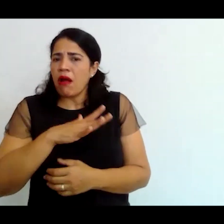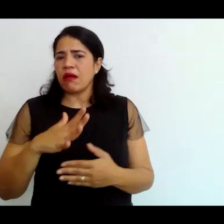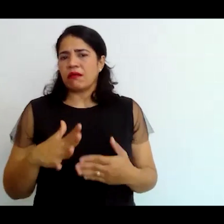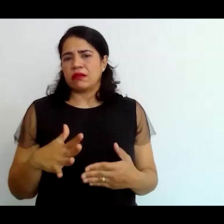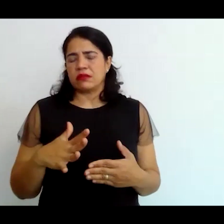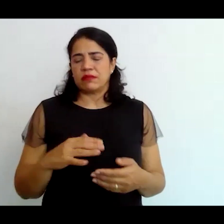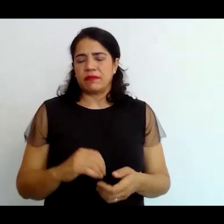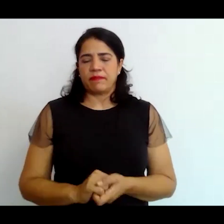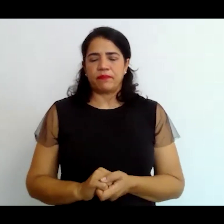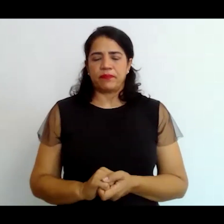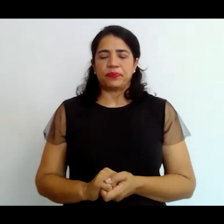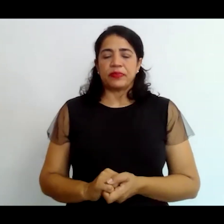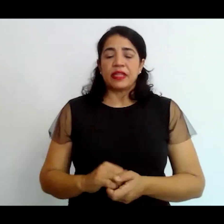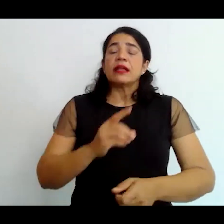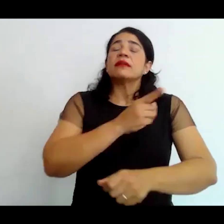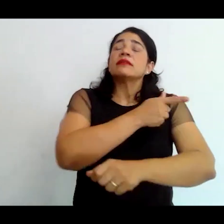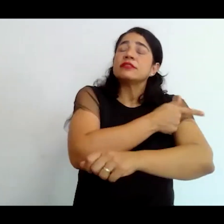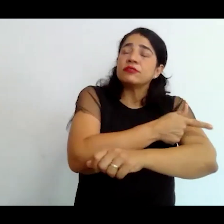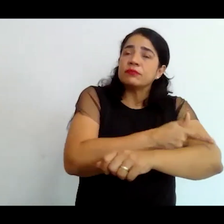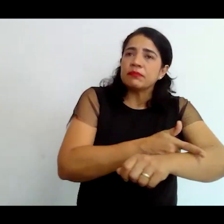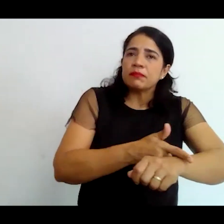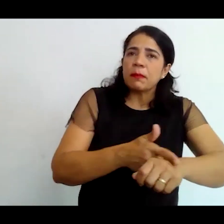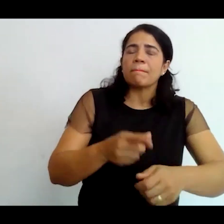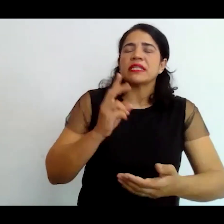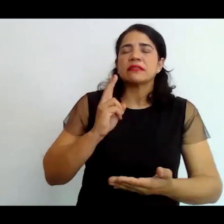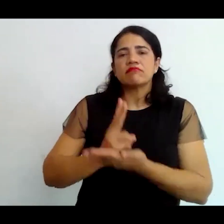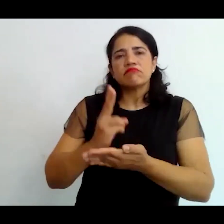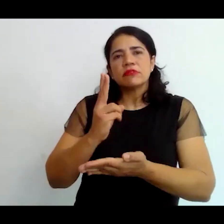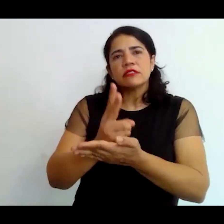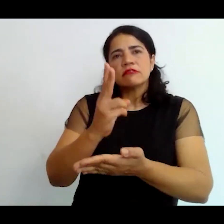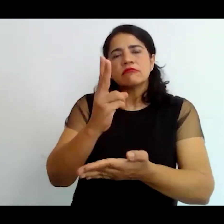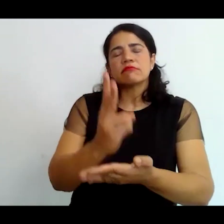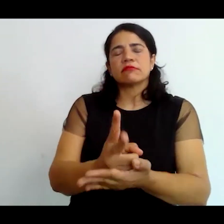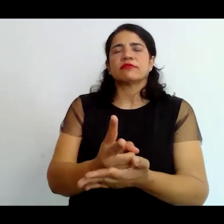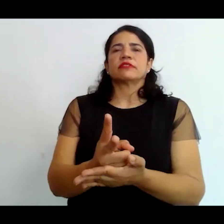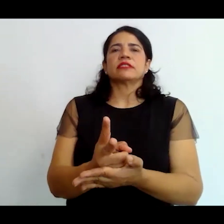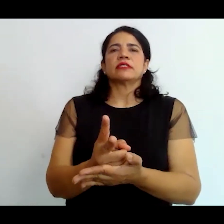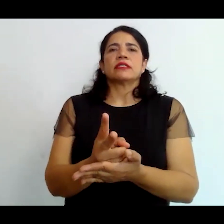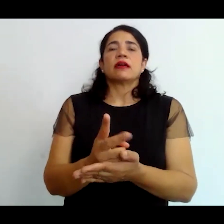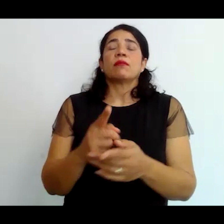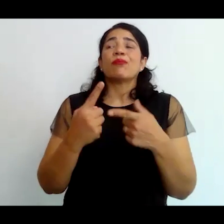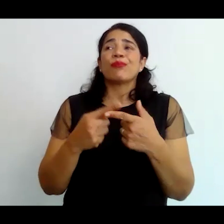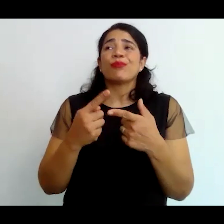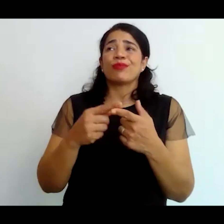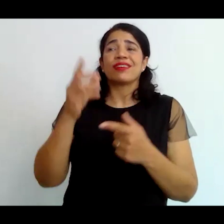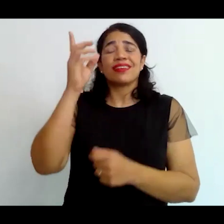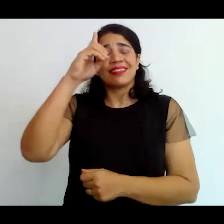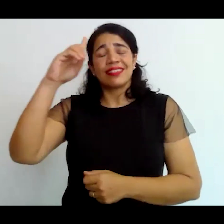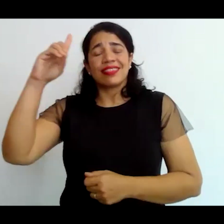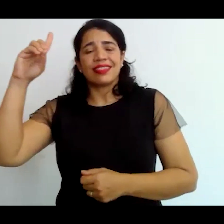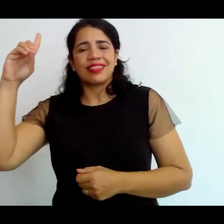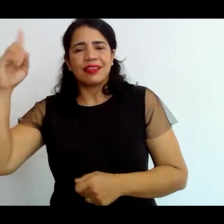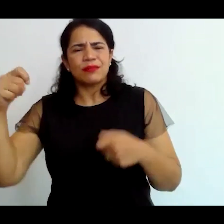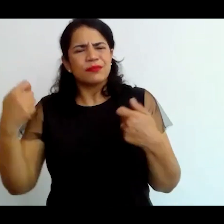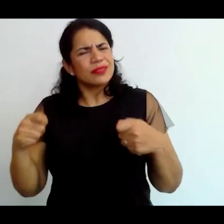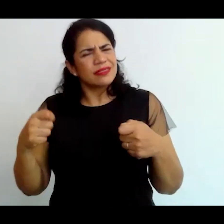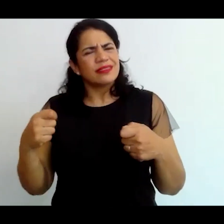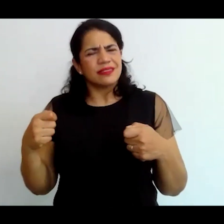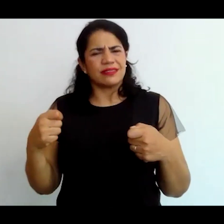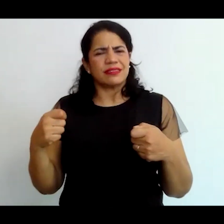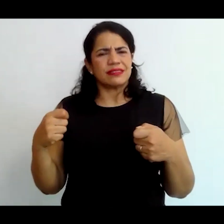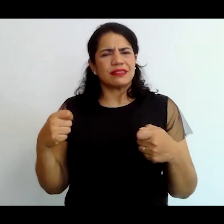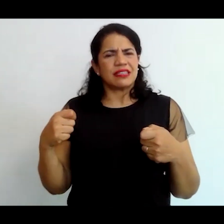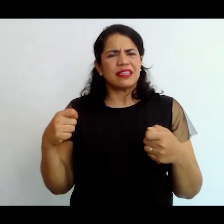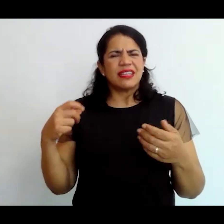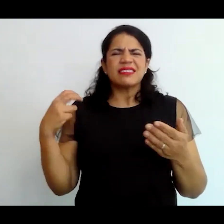os trata como filhos, pois que filho há que o pai não corrige? Mas se estáis